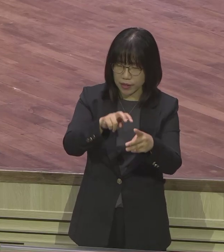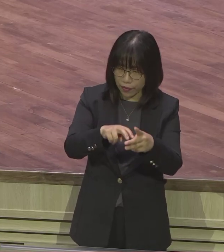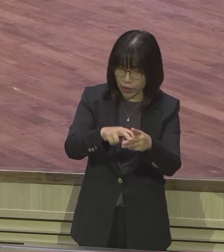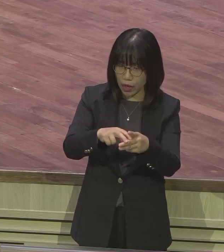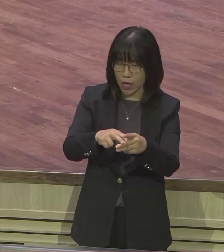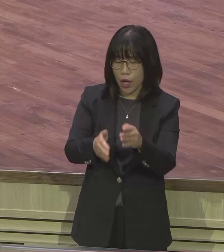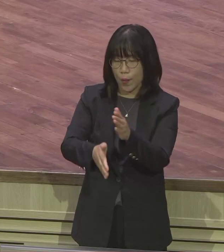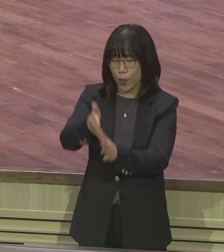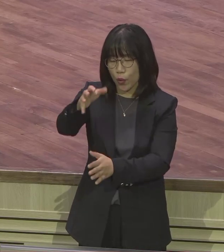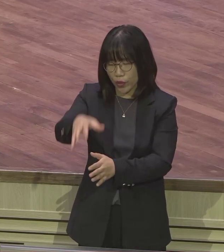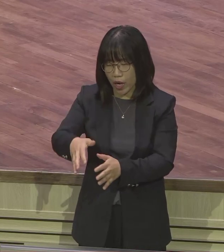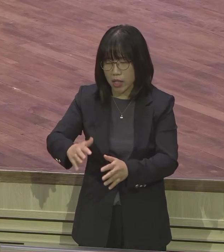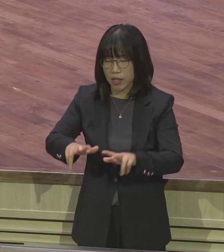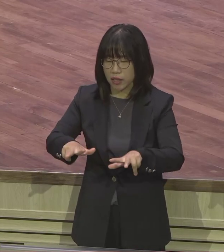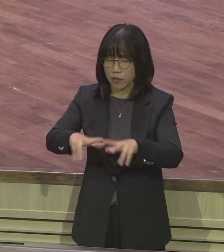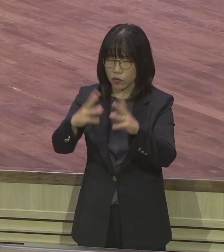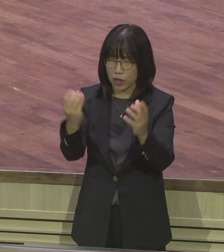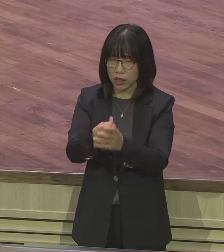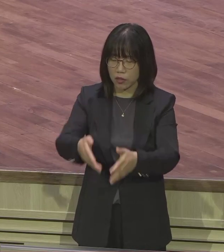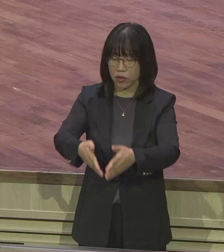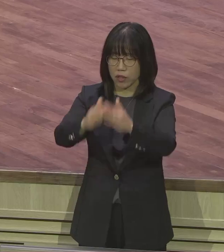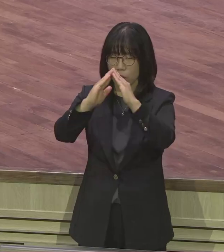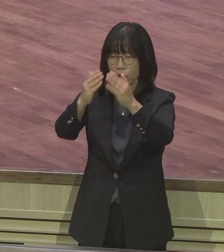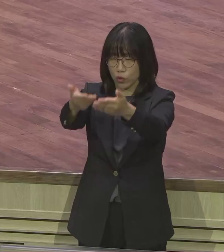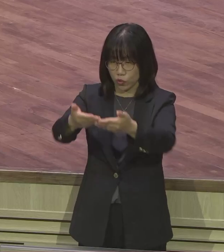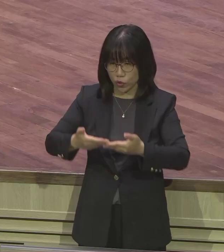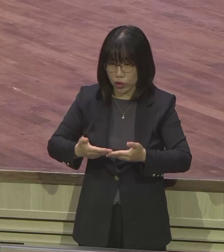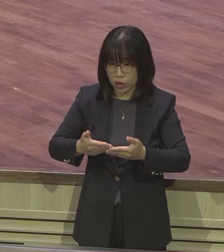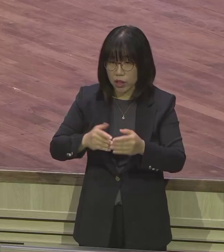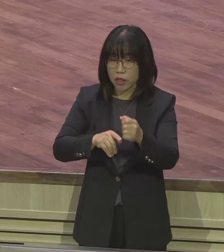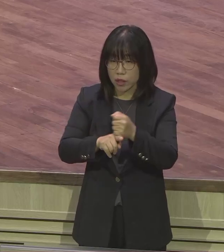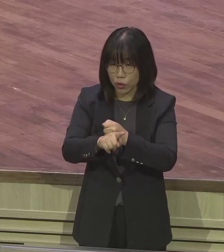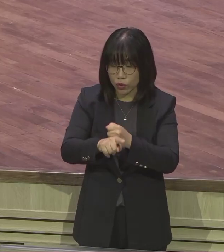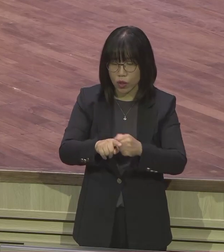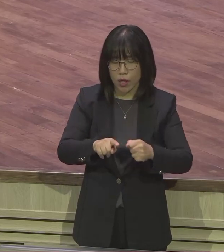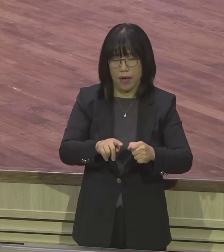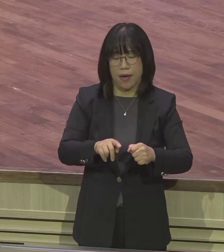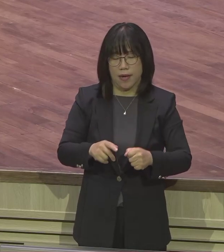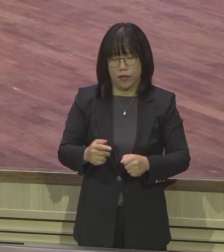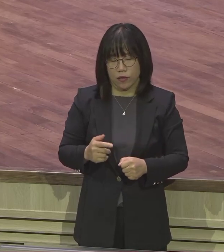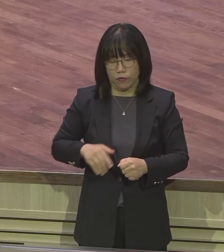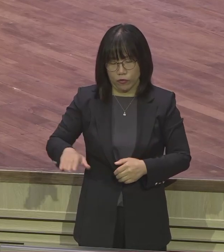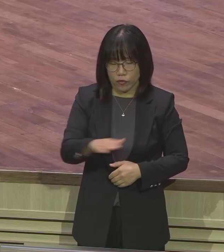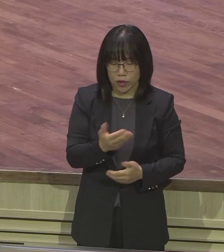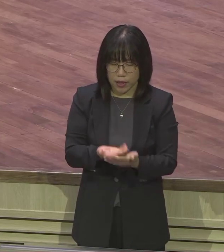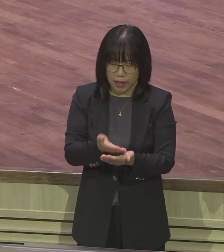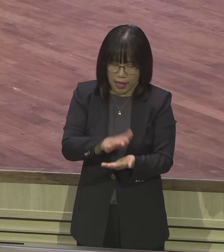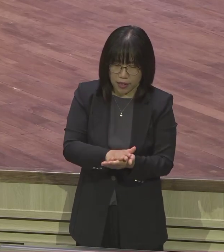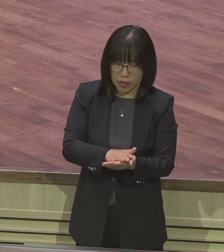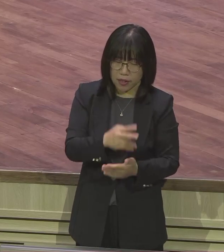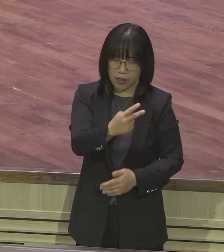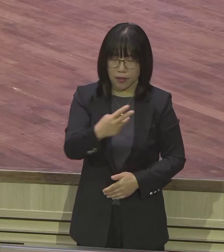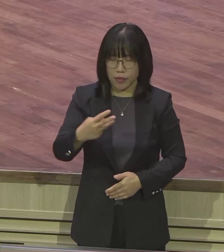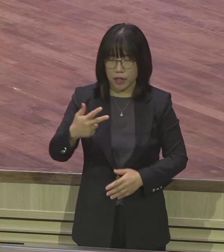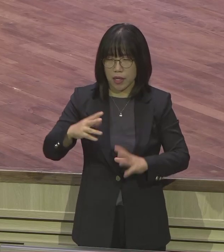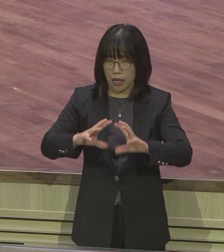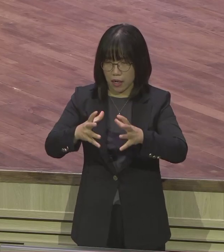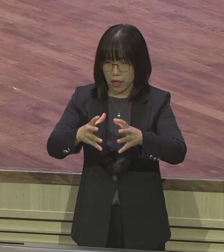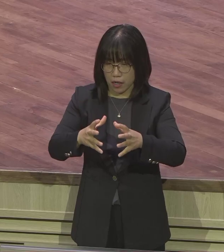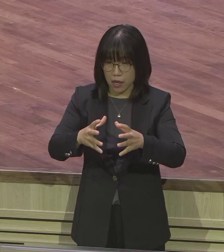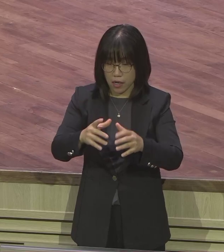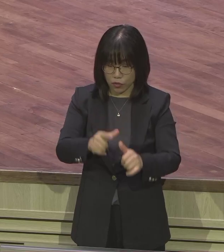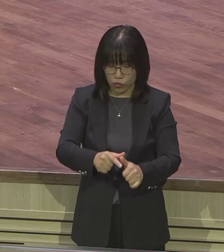빨리 채야지. 갱신해서 2, 3, 7 나라 살리는 교회가 되게 해야 주옵소서. 본격적 흉내내지